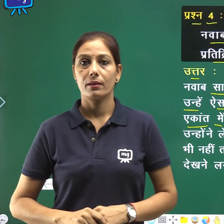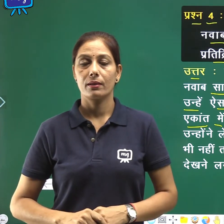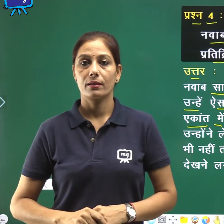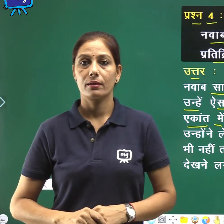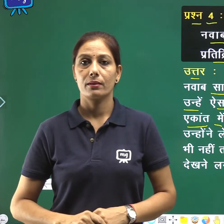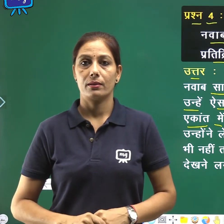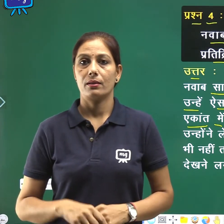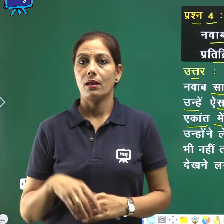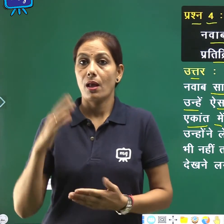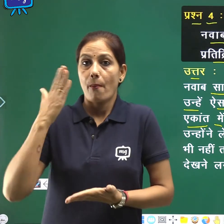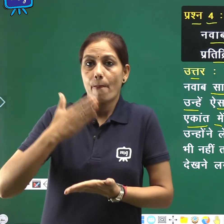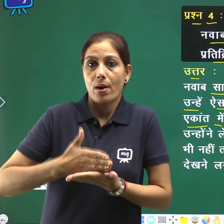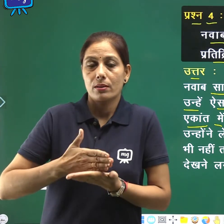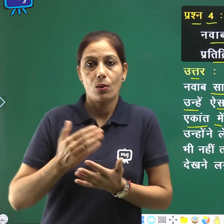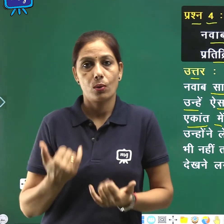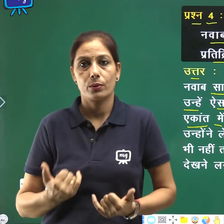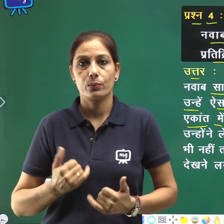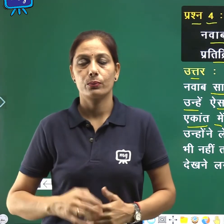बाधा हो गई हो।